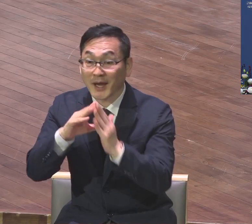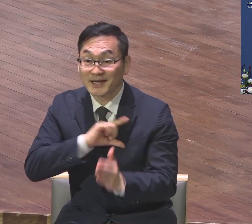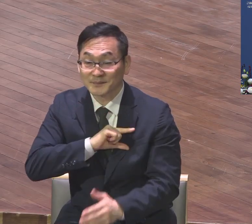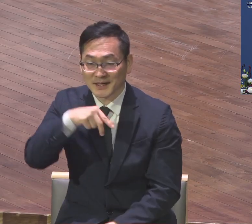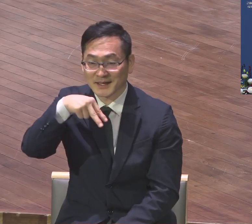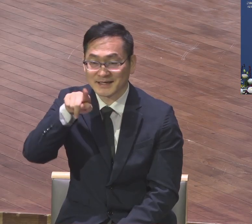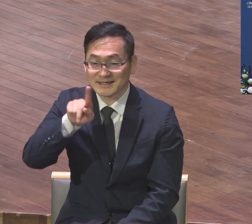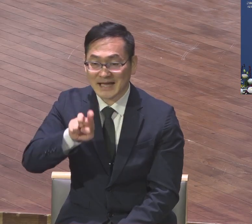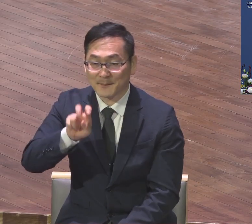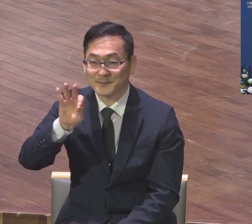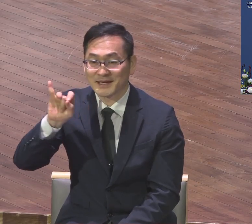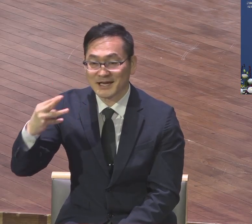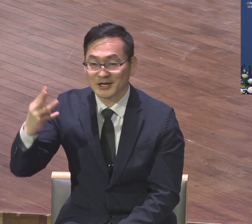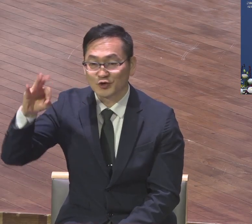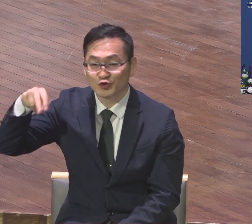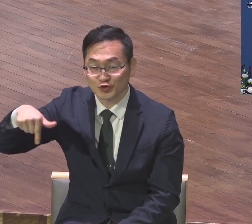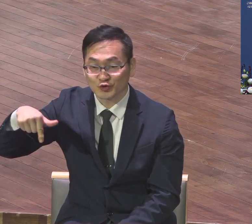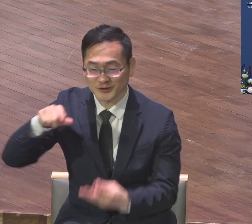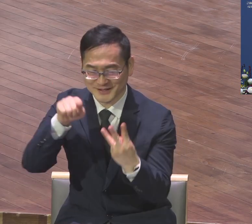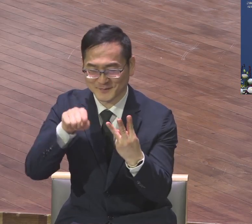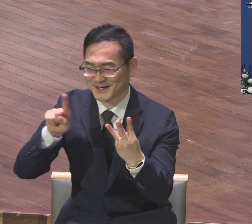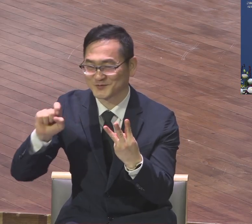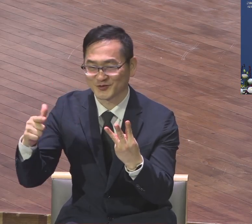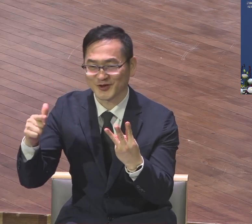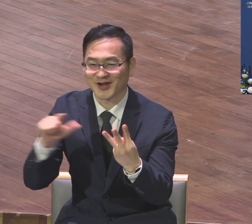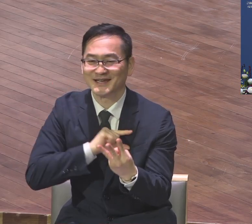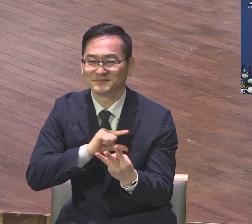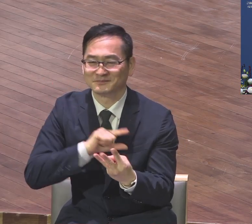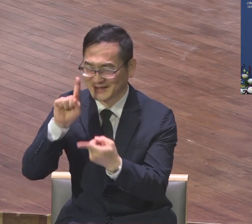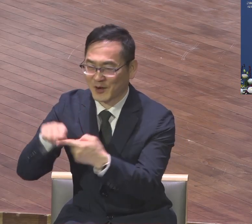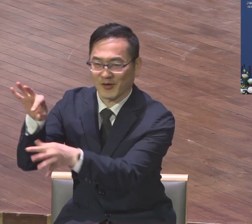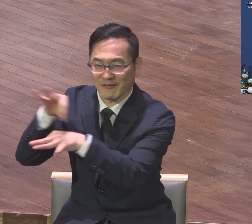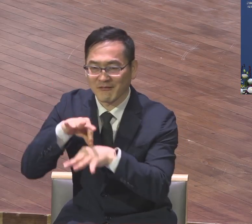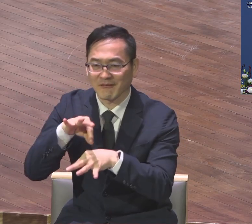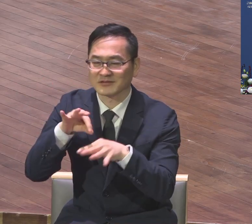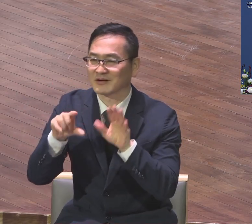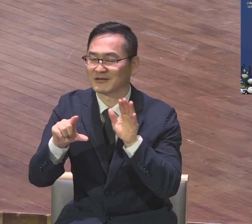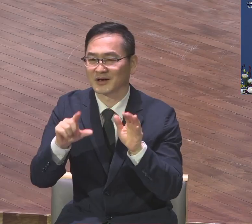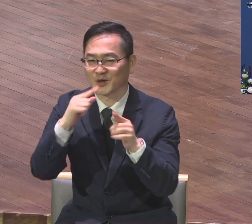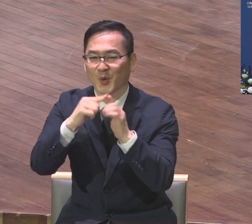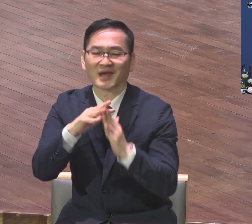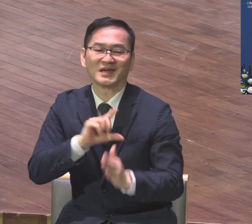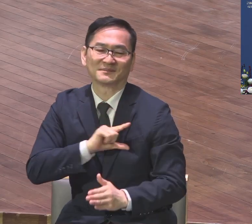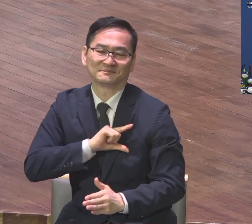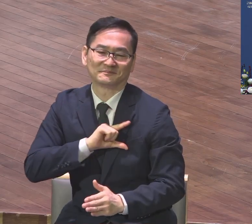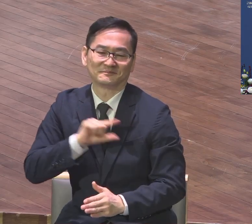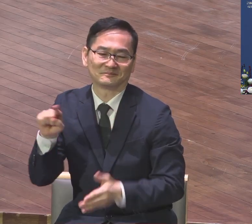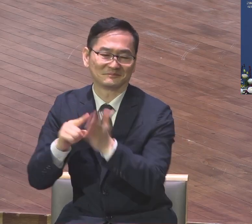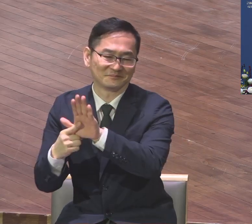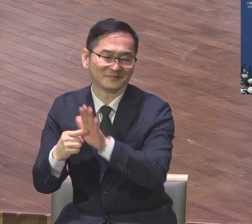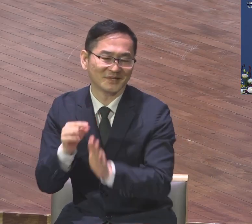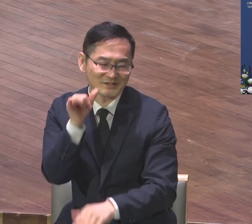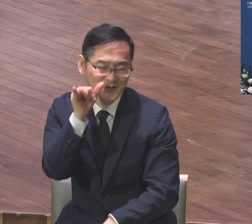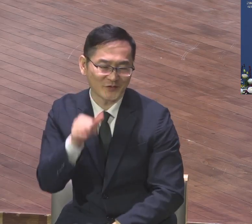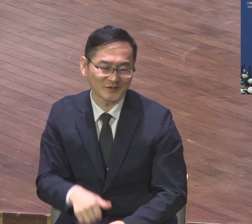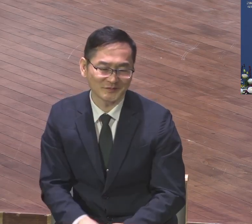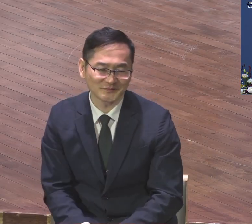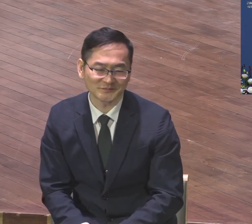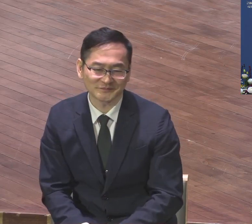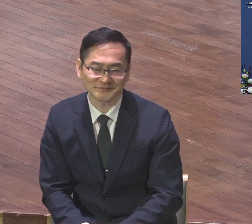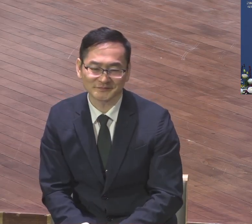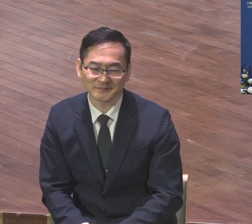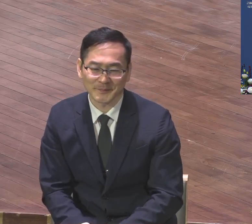중요한 구절이죠. 오늘이 추수감사주일인데 요한복음 3장 10절 말씀을 선택한 이유는